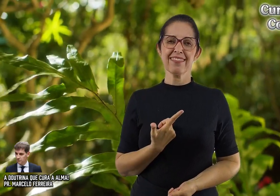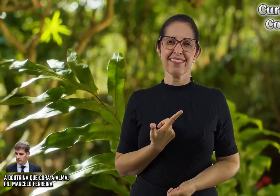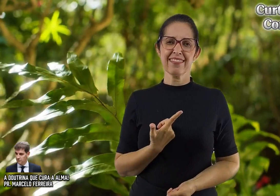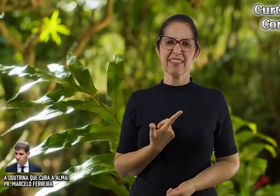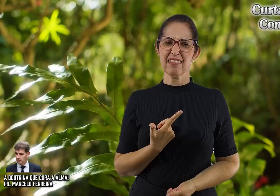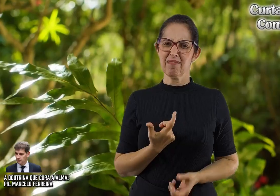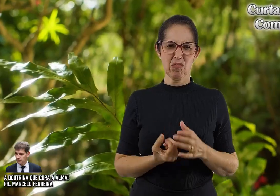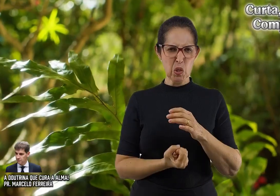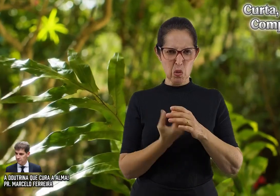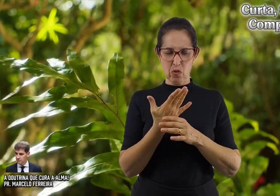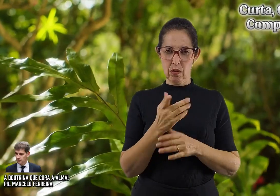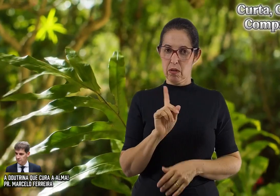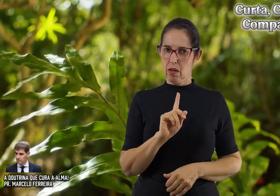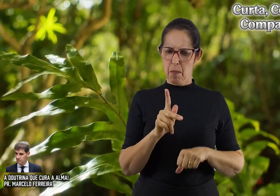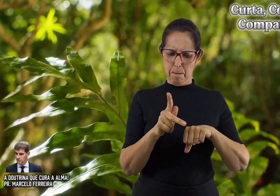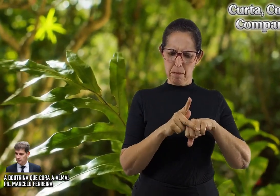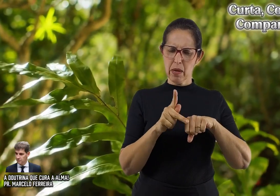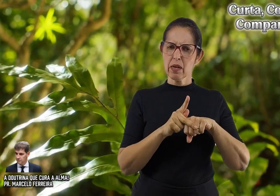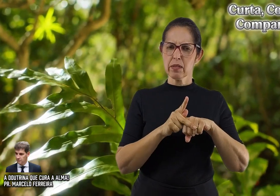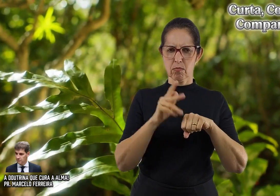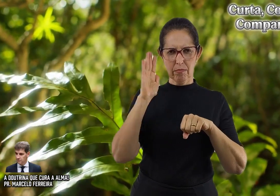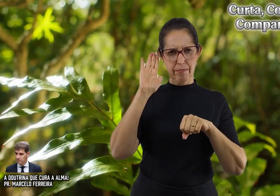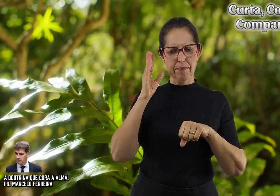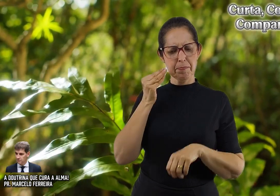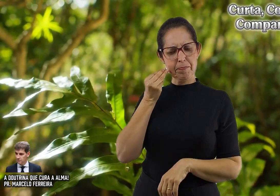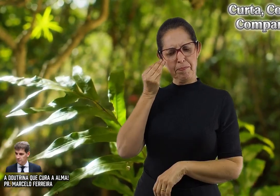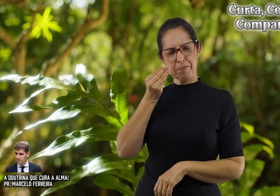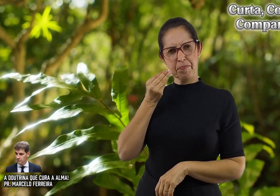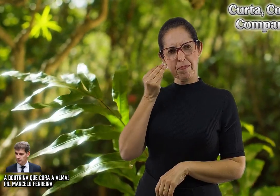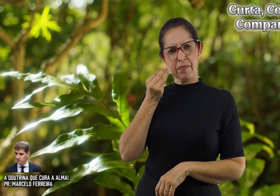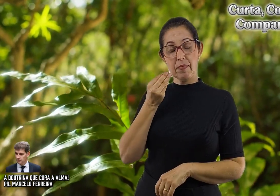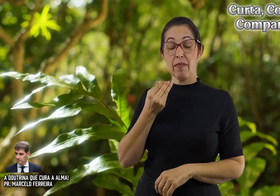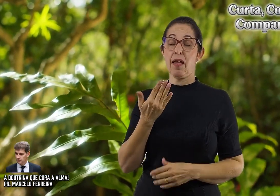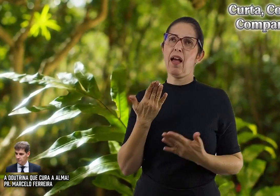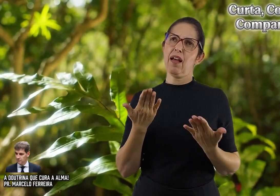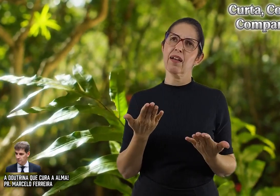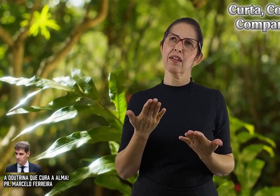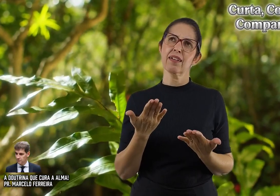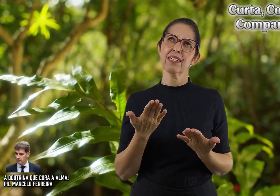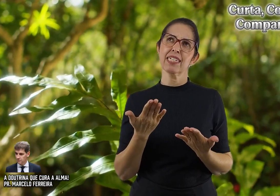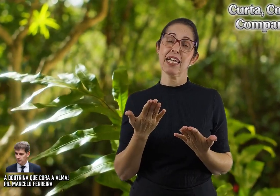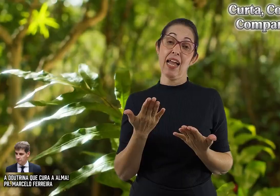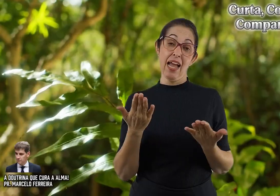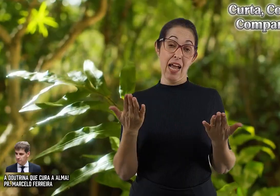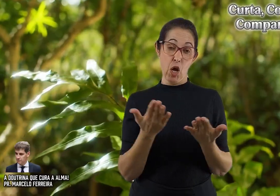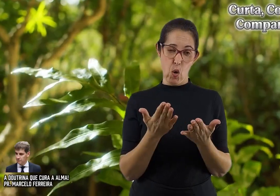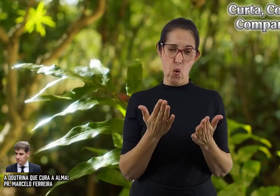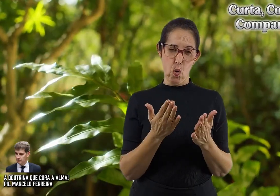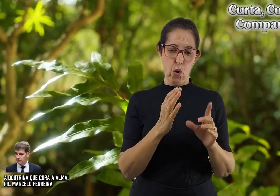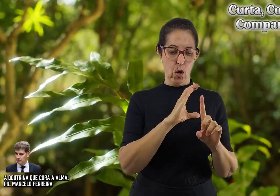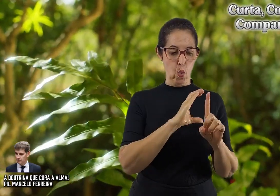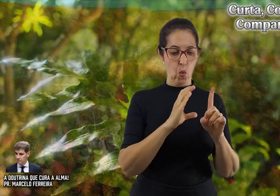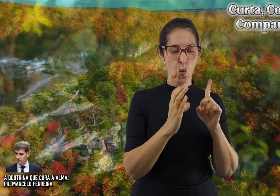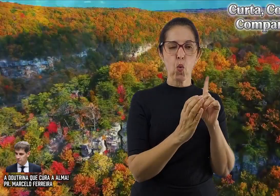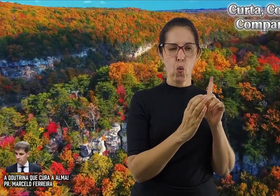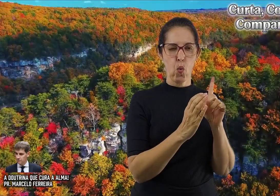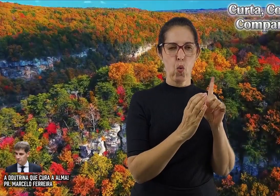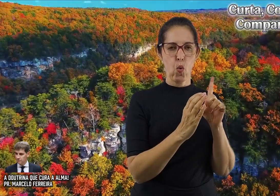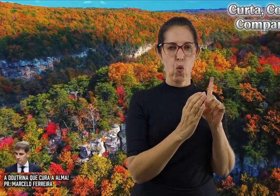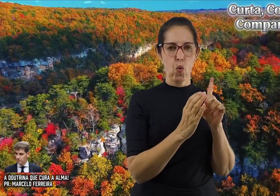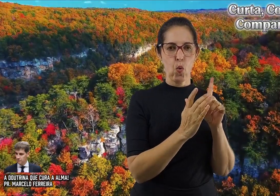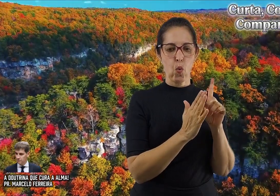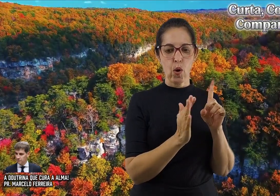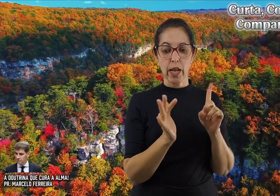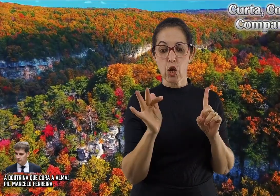Não criou, porque Pedro entendeu, não, isso foi uma experiência. Pedro, olha, agora, todo fim de culto, o pastor vai passar no meio da